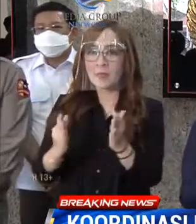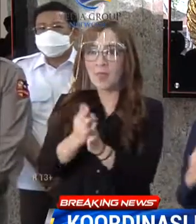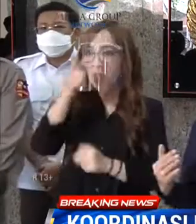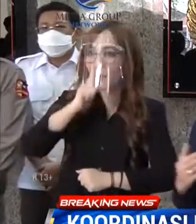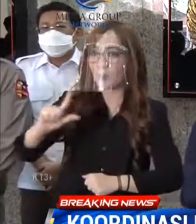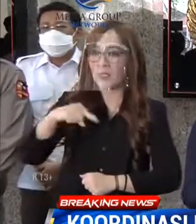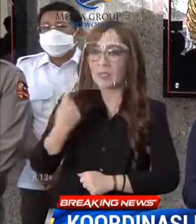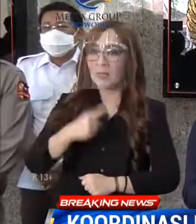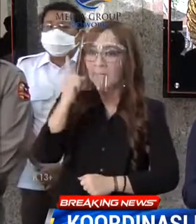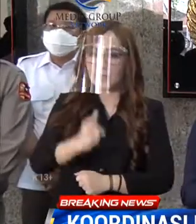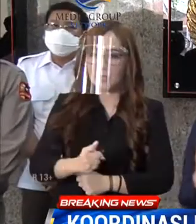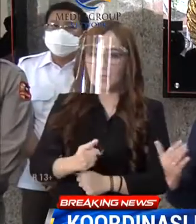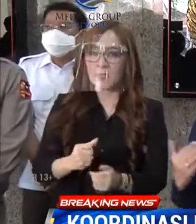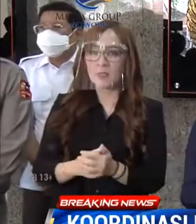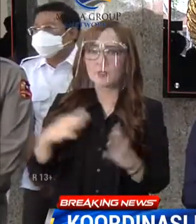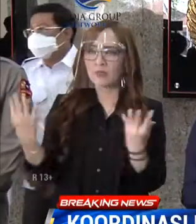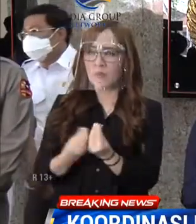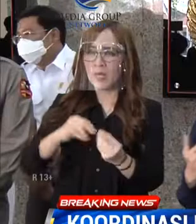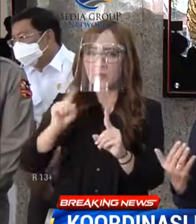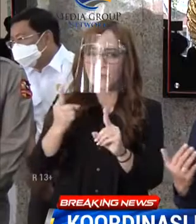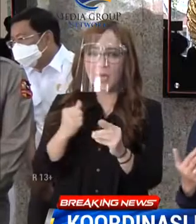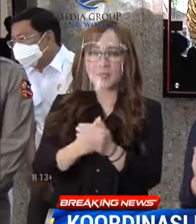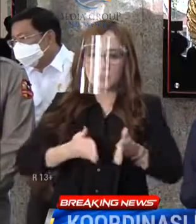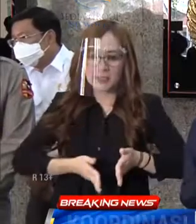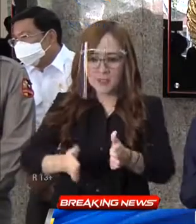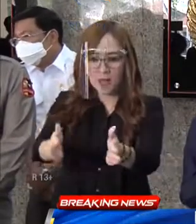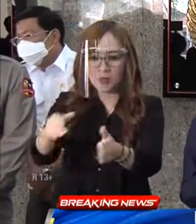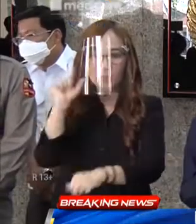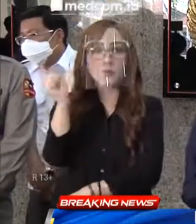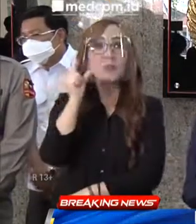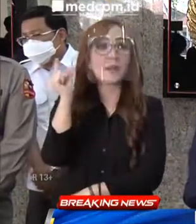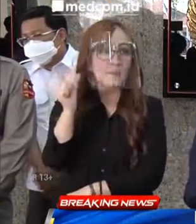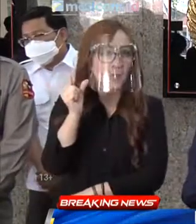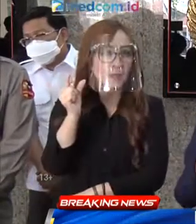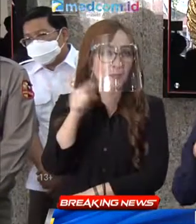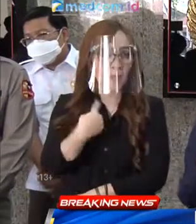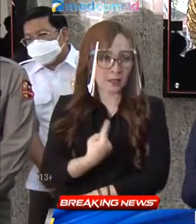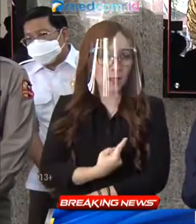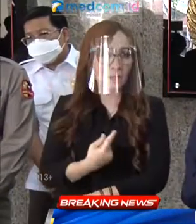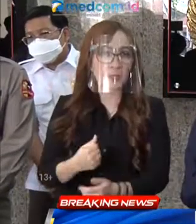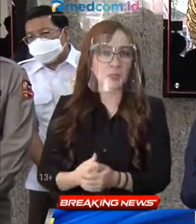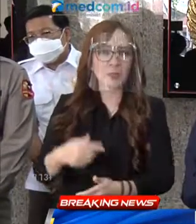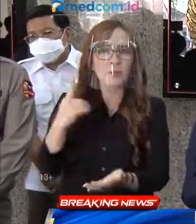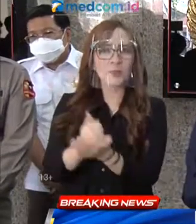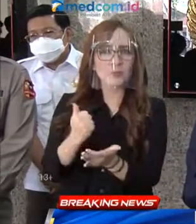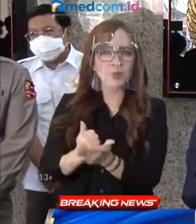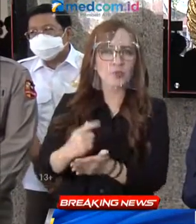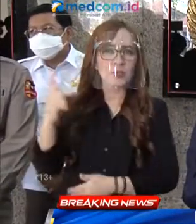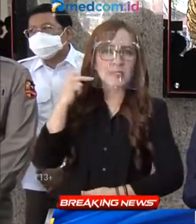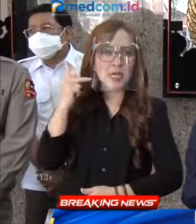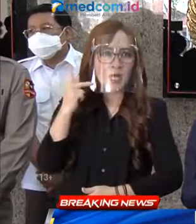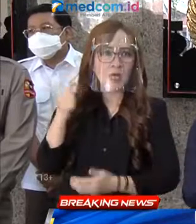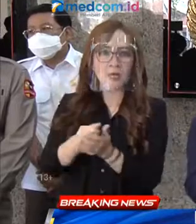kami pastikan ada 11 jalur utama ini yang kami jaga betul supply dan